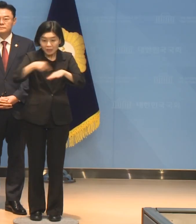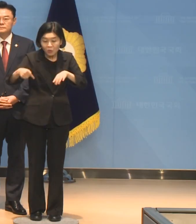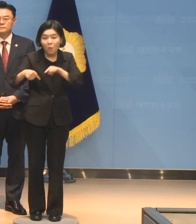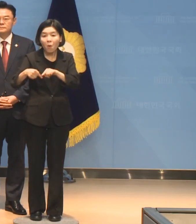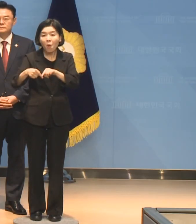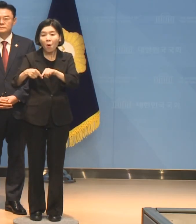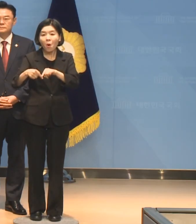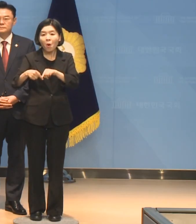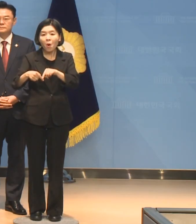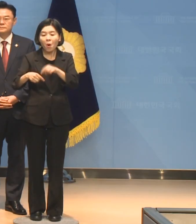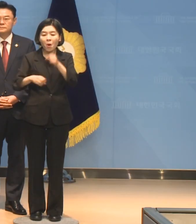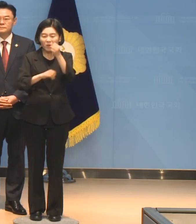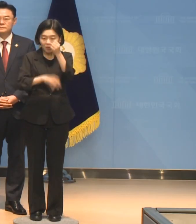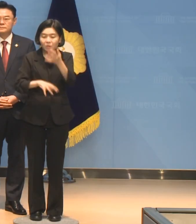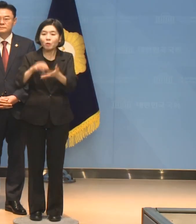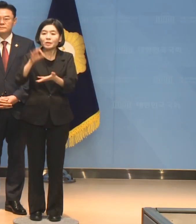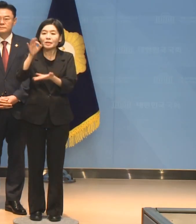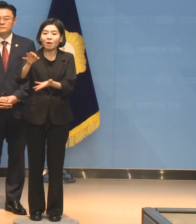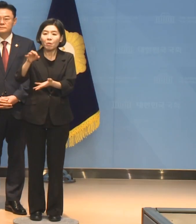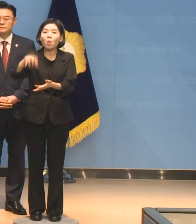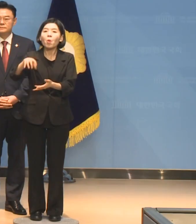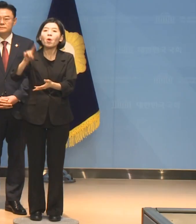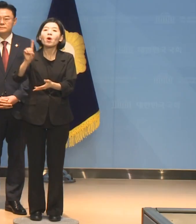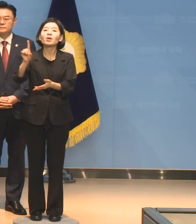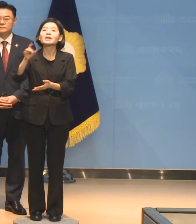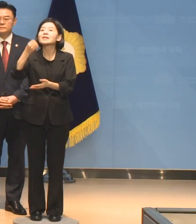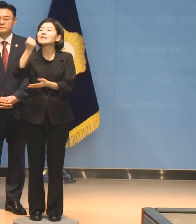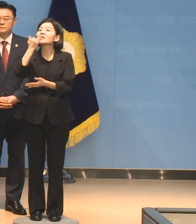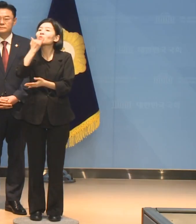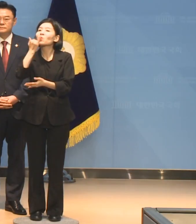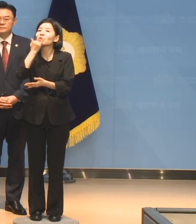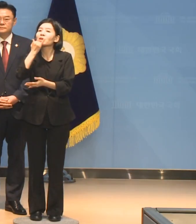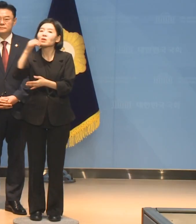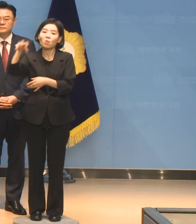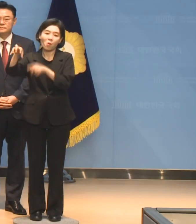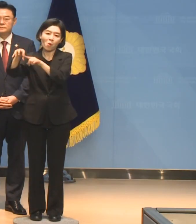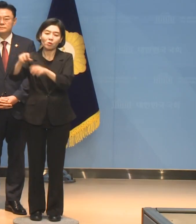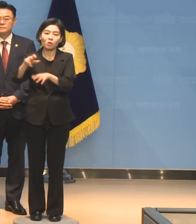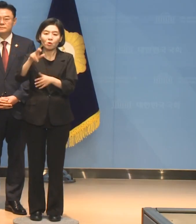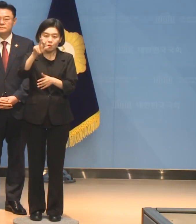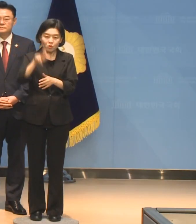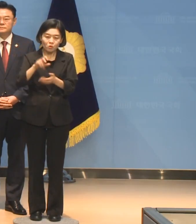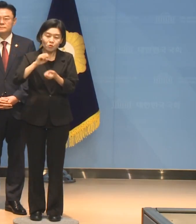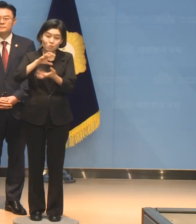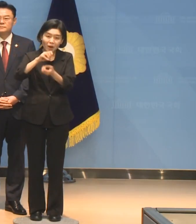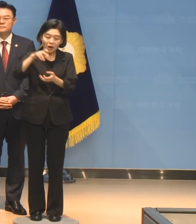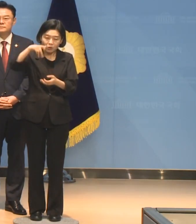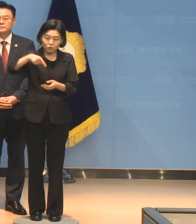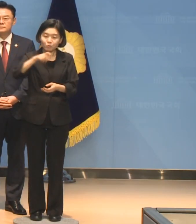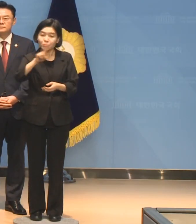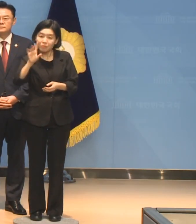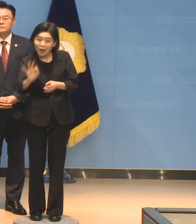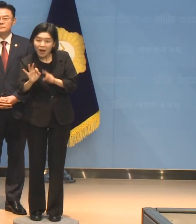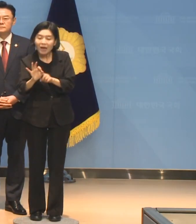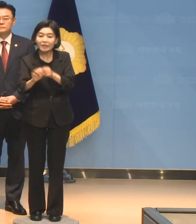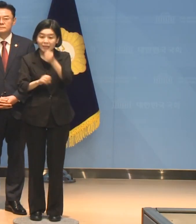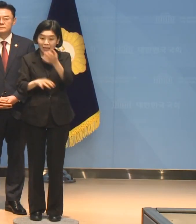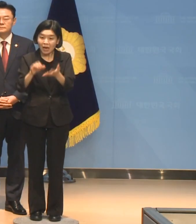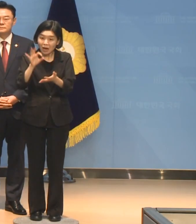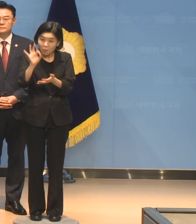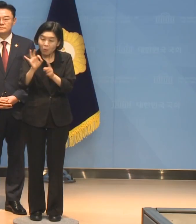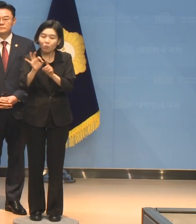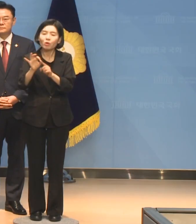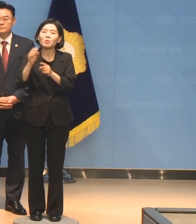독일계 자본입니다. 인수를 했죠. 그리고 쿠팡 역시 미국계 자본입니다. 그러니까 결과적으로 보면 독일계 자본